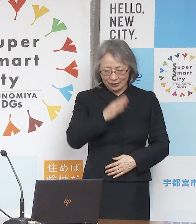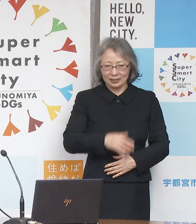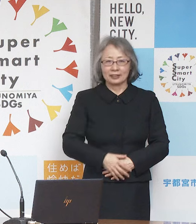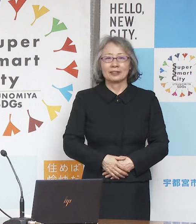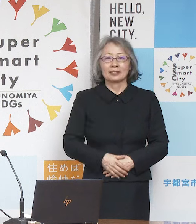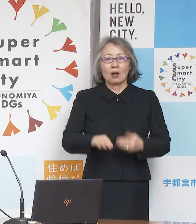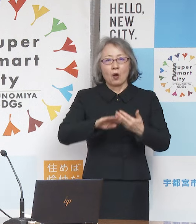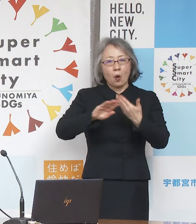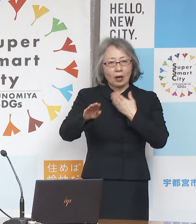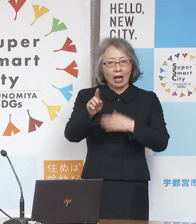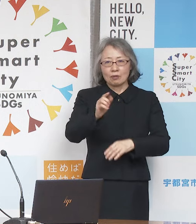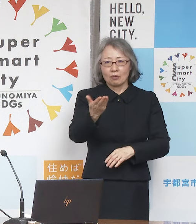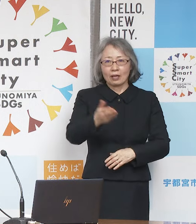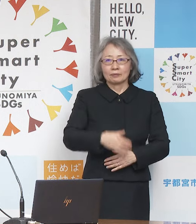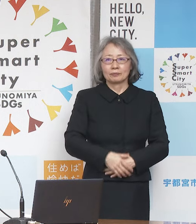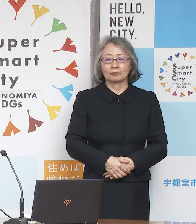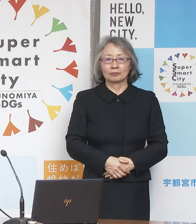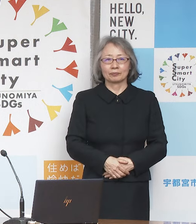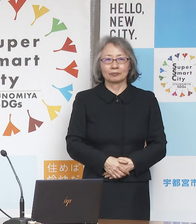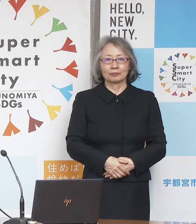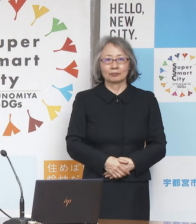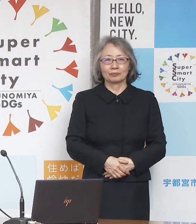そはいかがでしょう